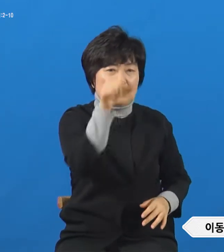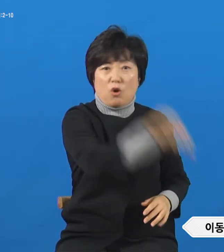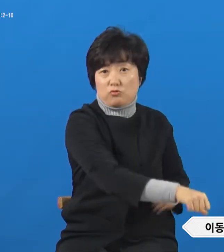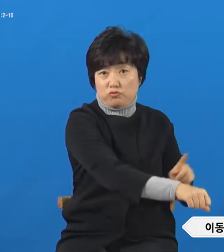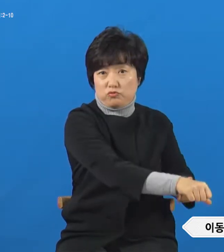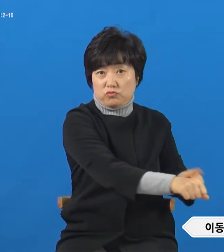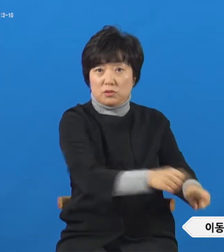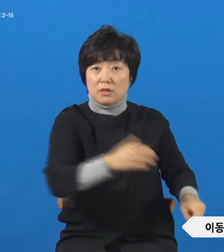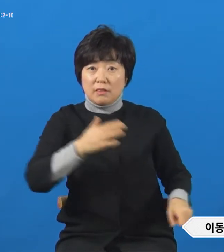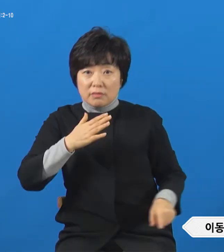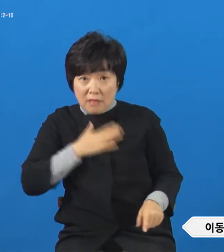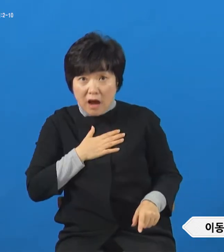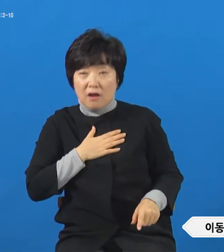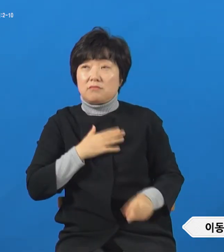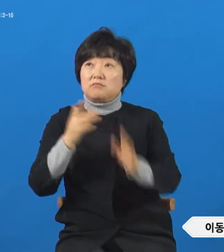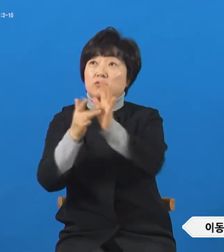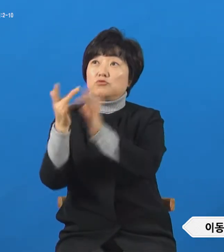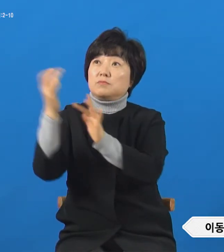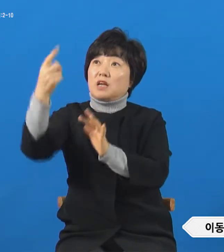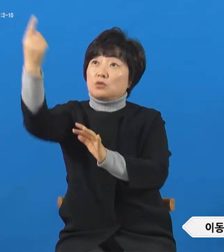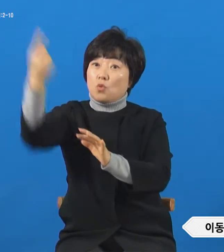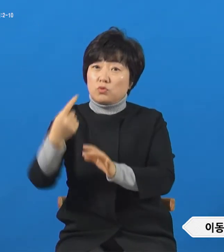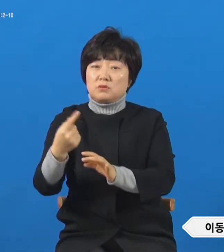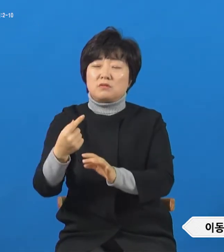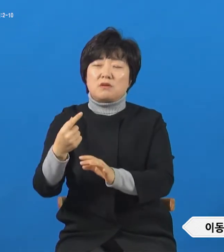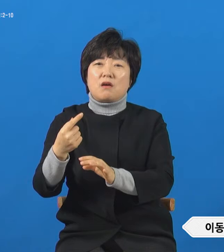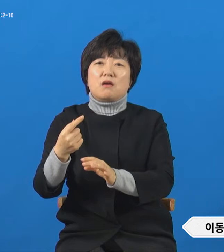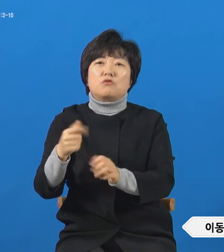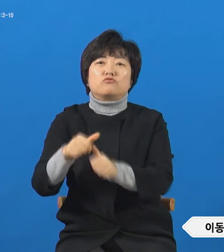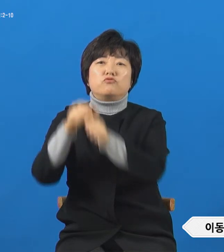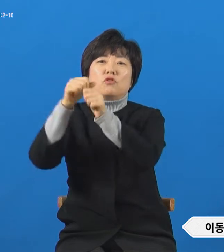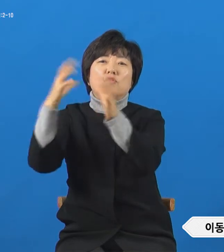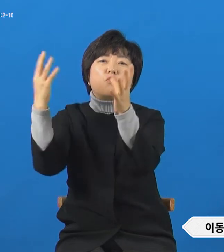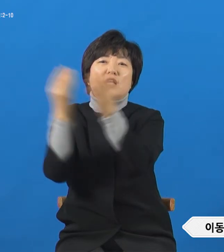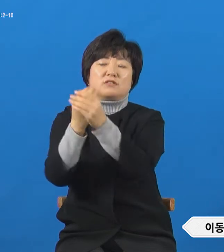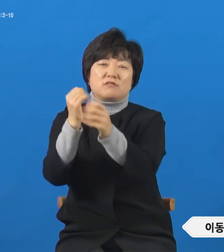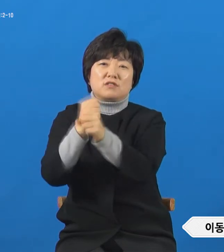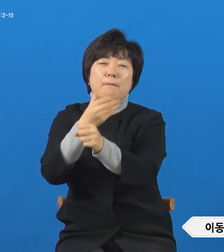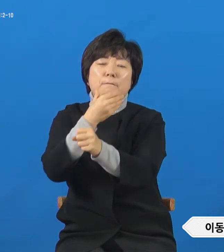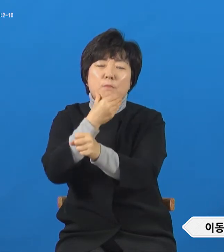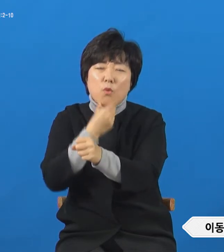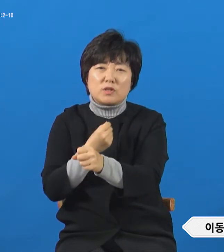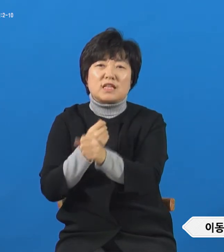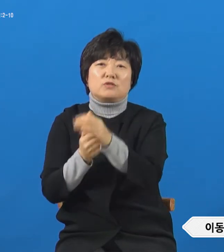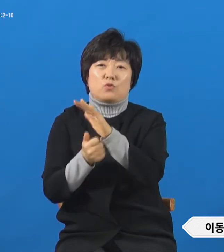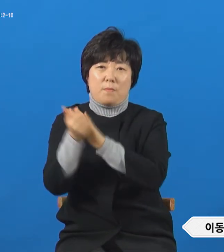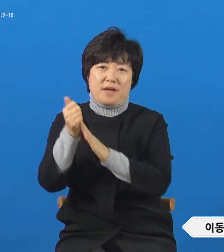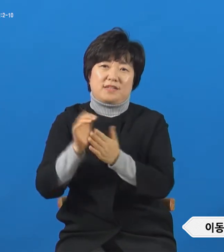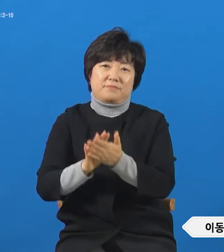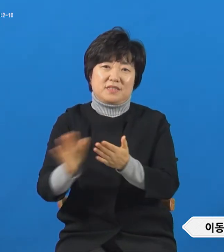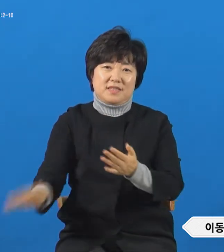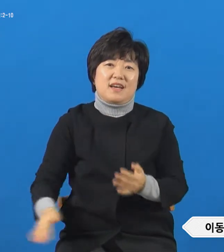다시 오신다는 것이 우리의 구원을 완성하는 복된 소망, 놀라운 희망인 것입니다.